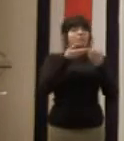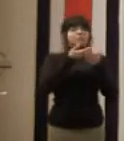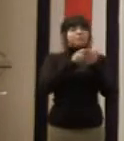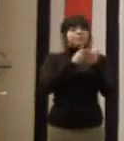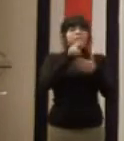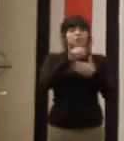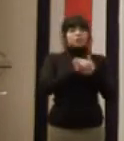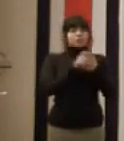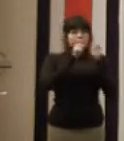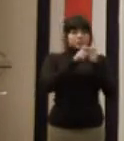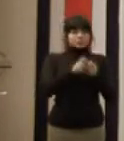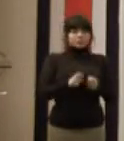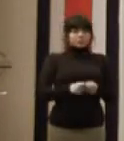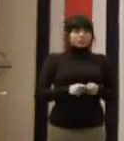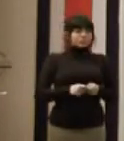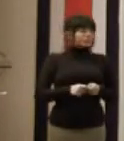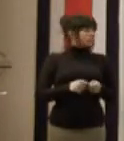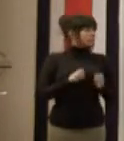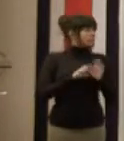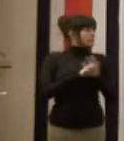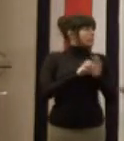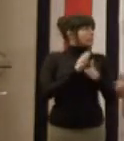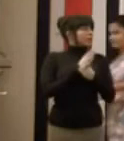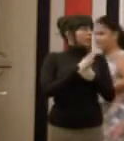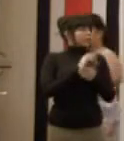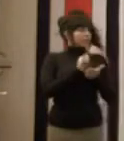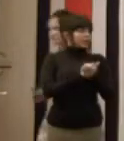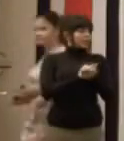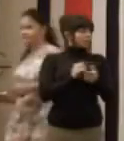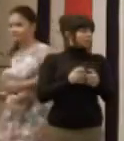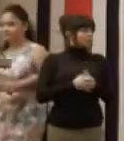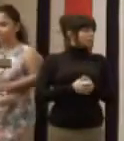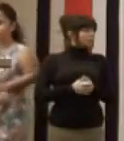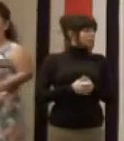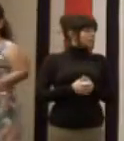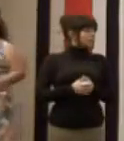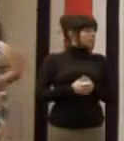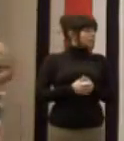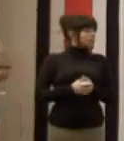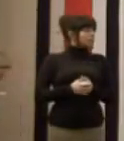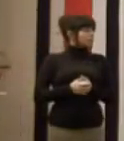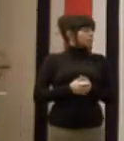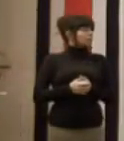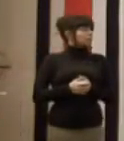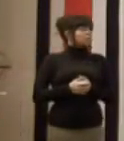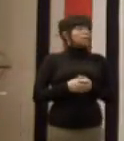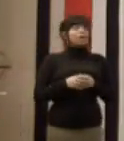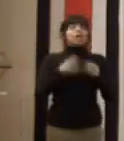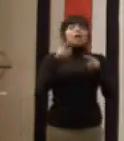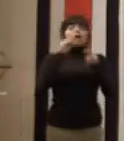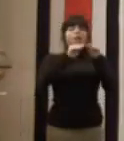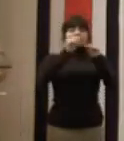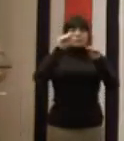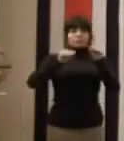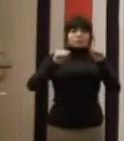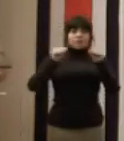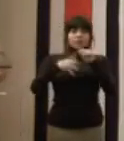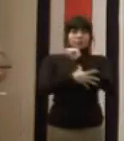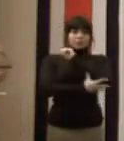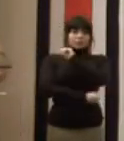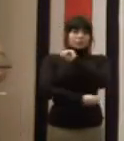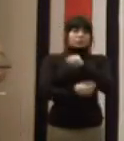proyectos concretos. Por ejemplo, entre ellos, la dimensión de pobreza